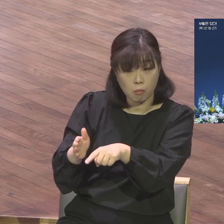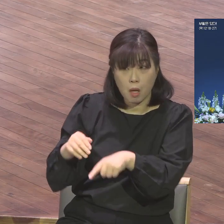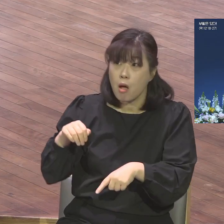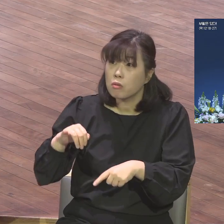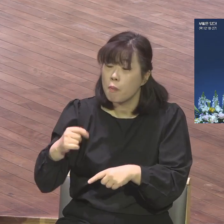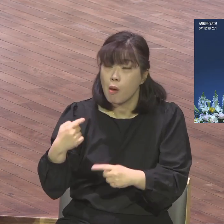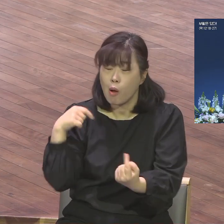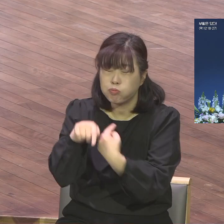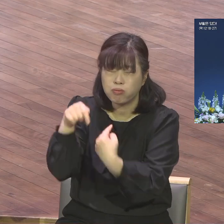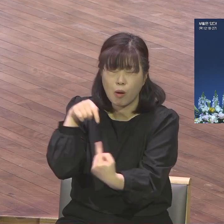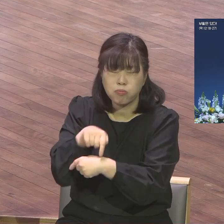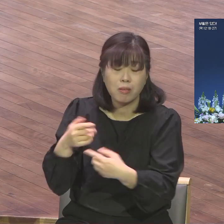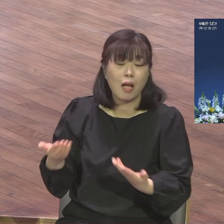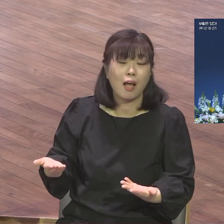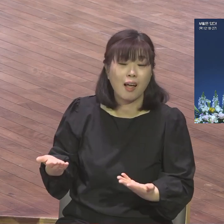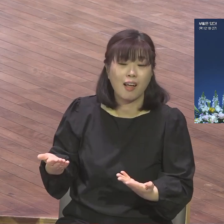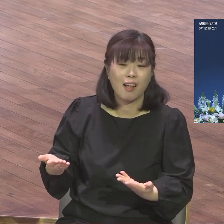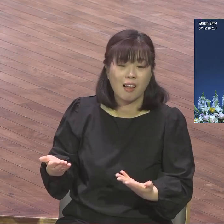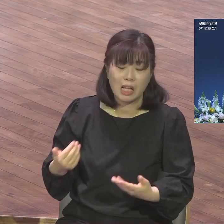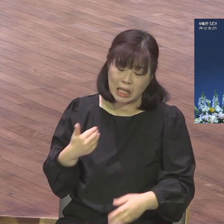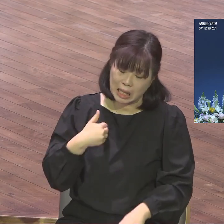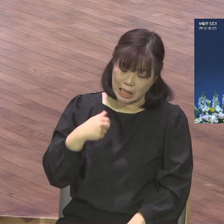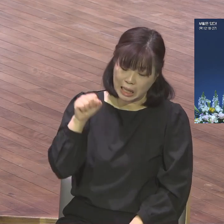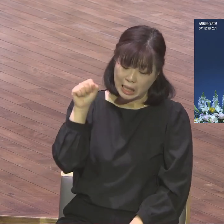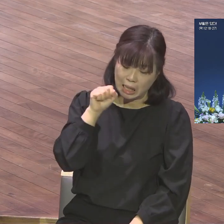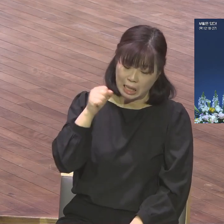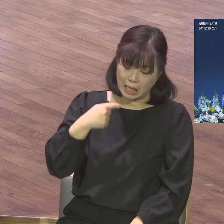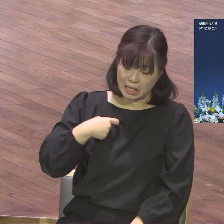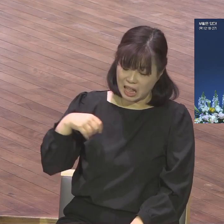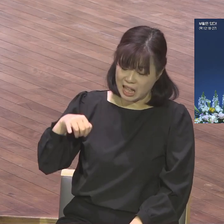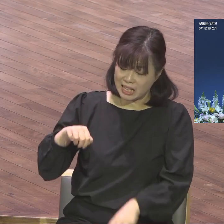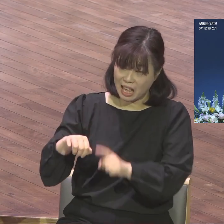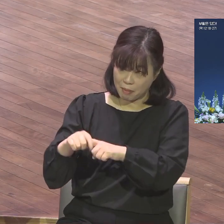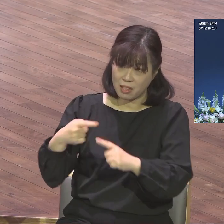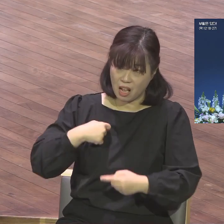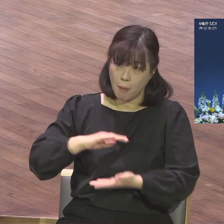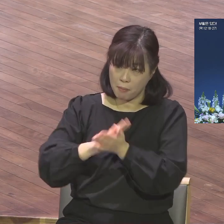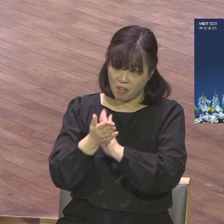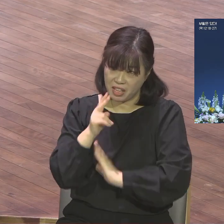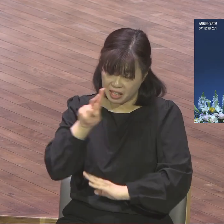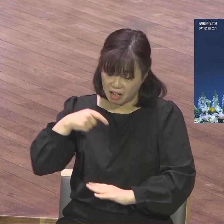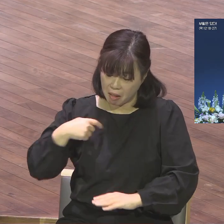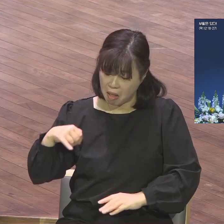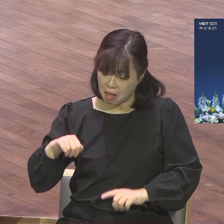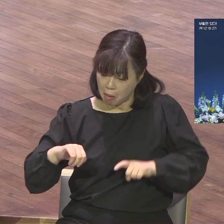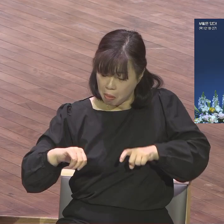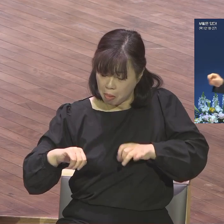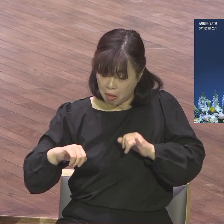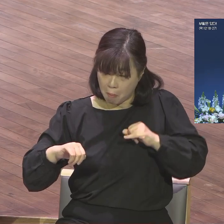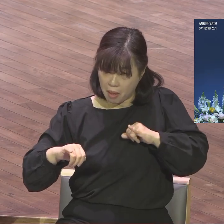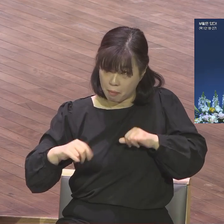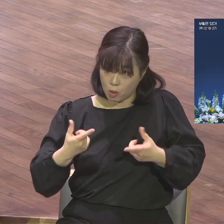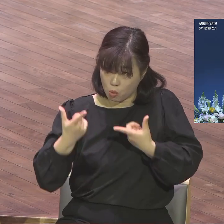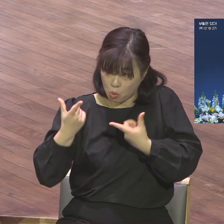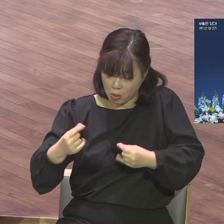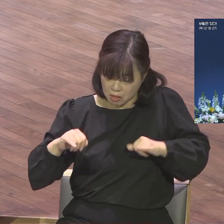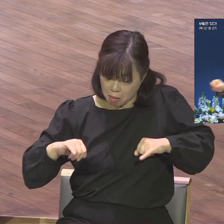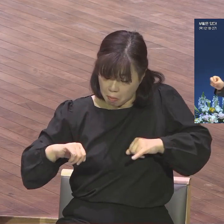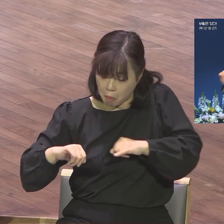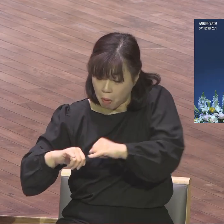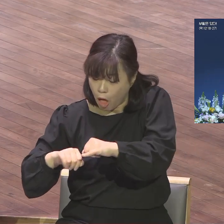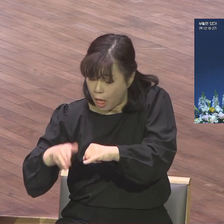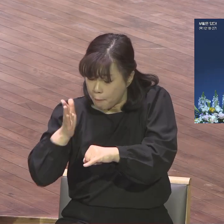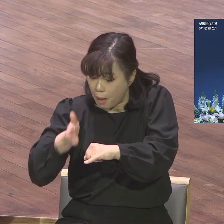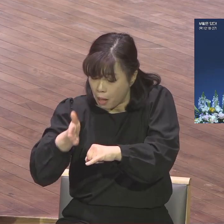대화가 안 되구나. 인간들에게 아무리 선지자 보내고 보내도 하나님의 말씀을